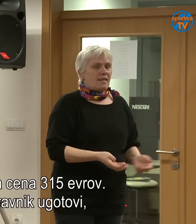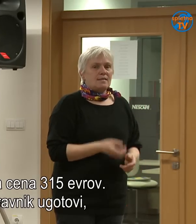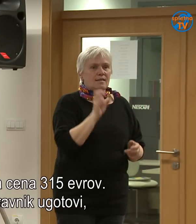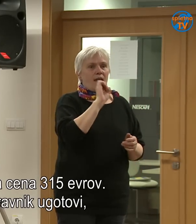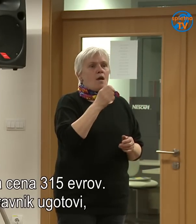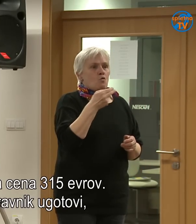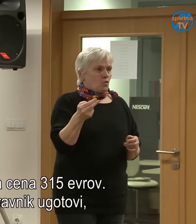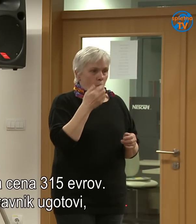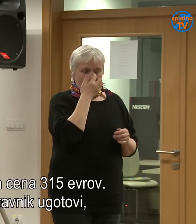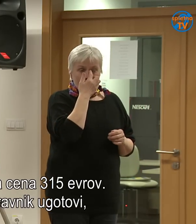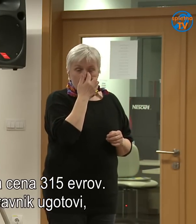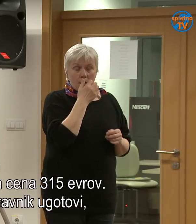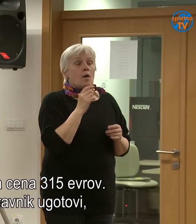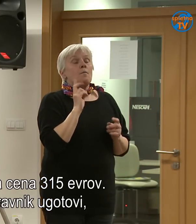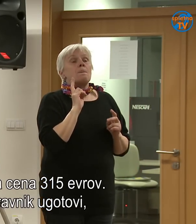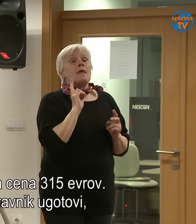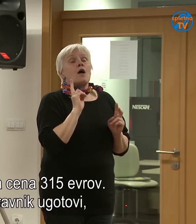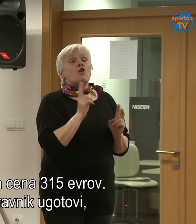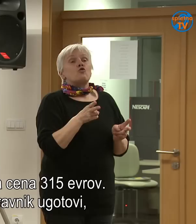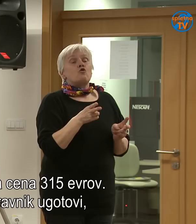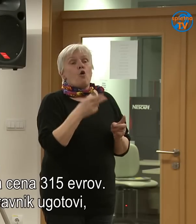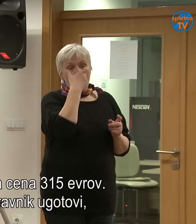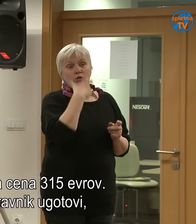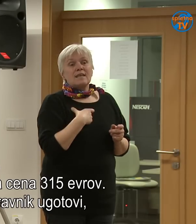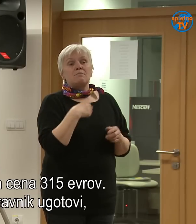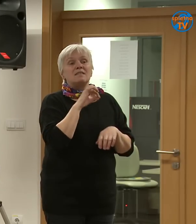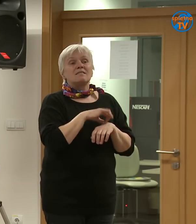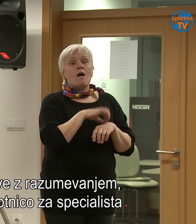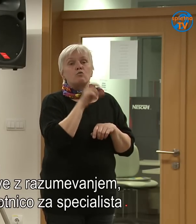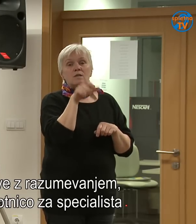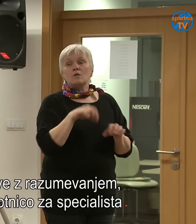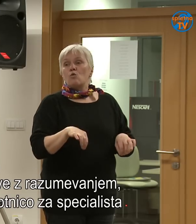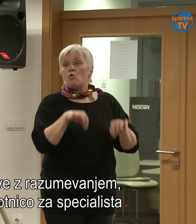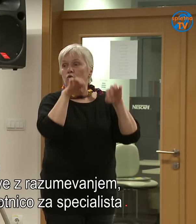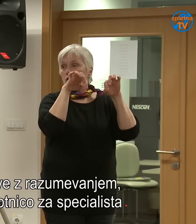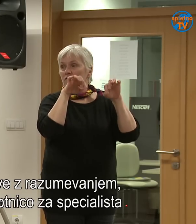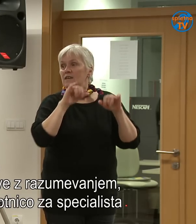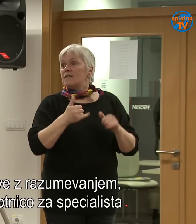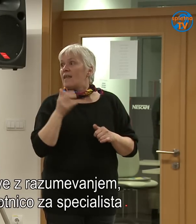Ko zdravnik, osebni zdravnik ugotovi, da ima